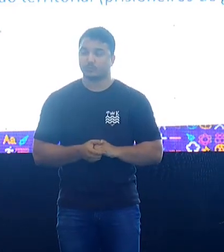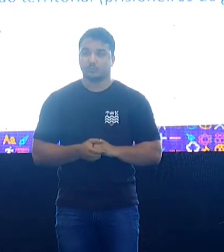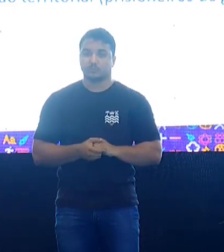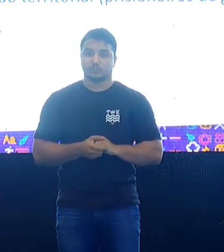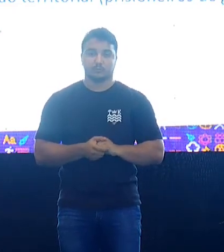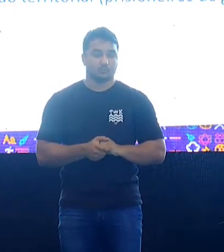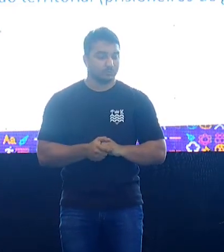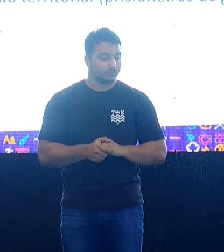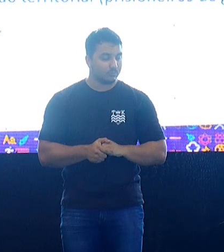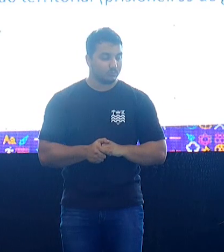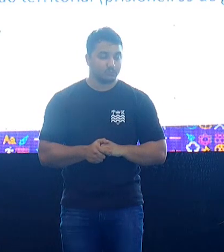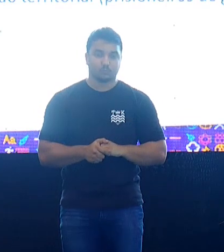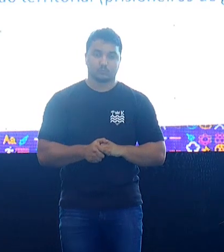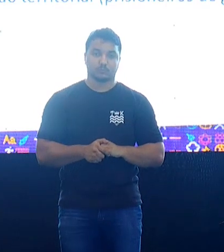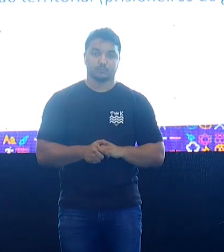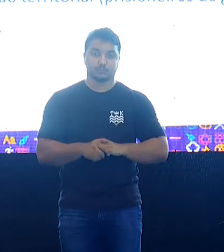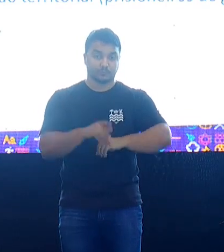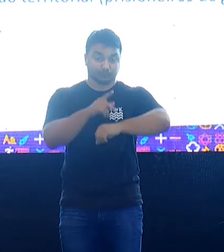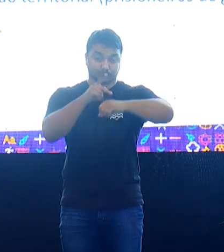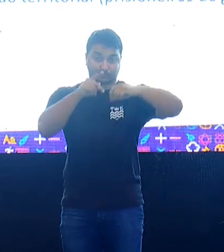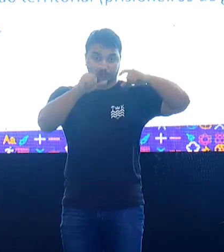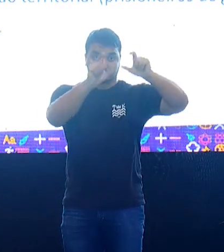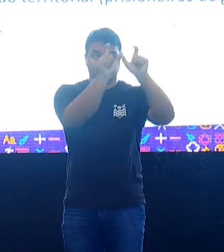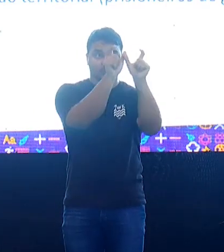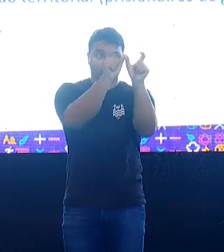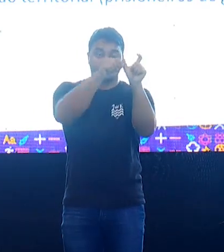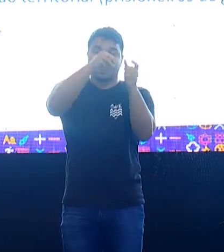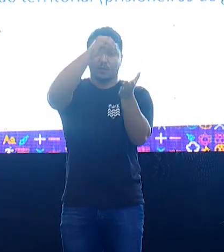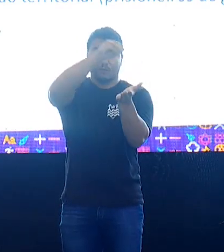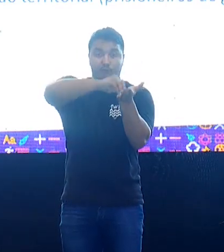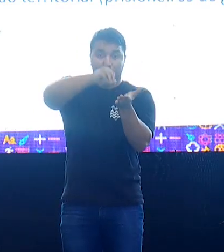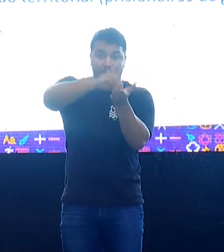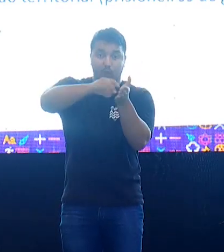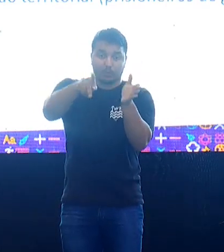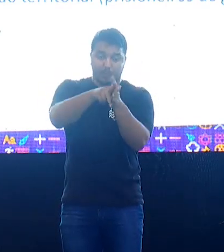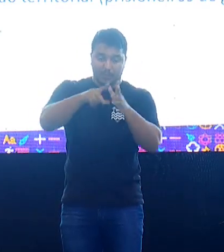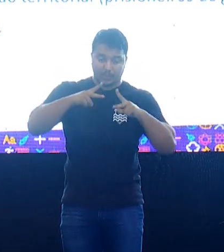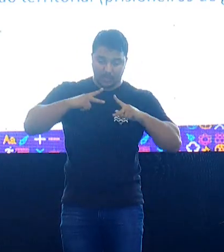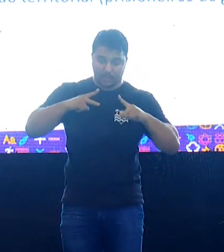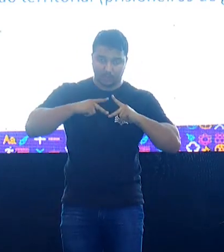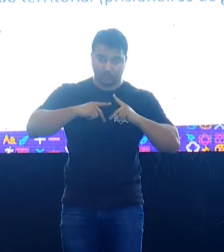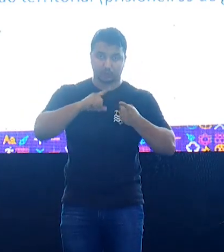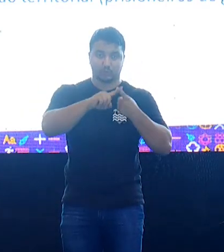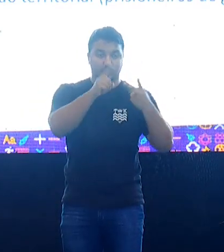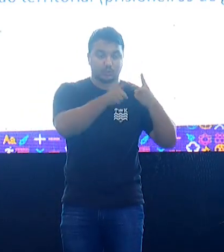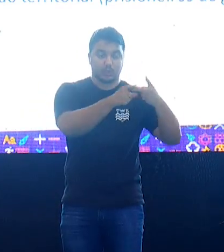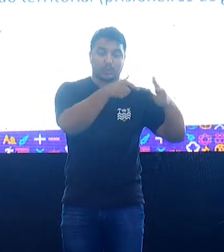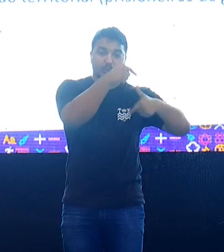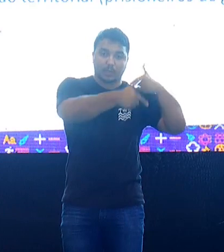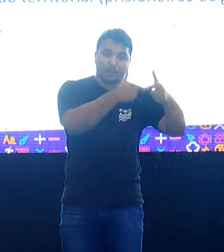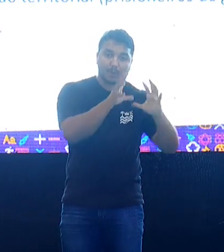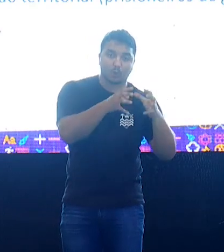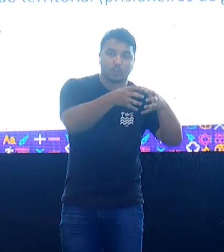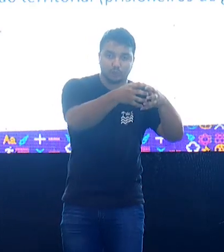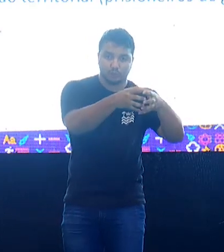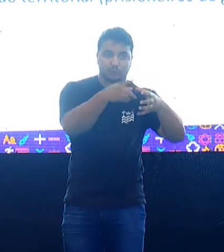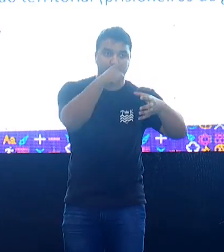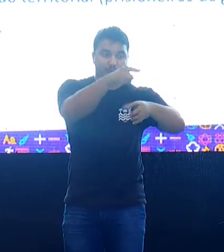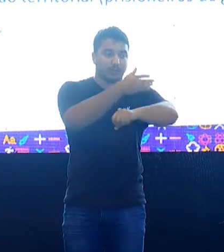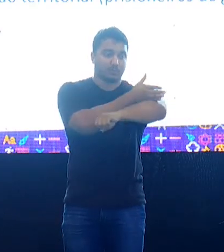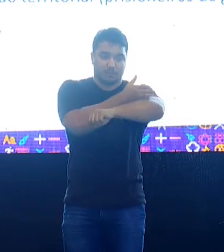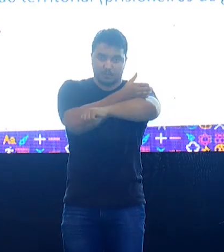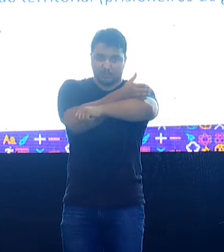Puxe duas setinhas, aí coloque assim, ausência de propriedade e trabalho coletivo.